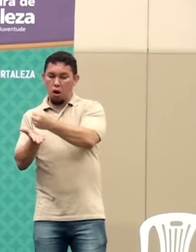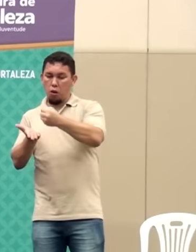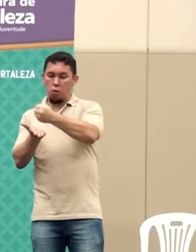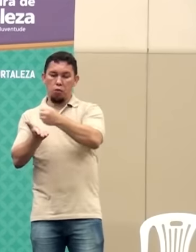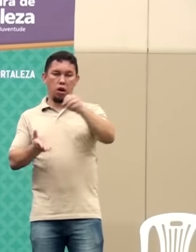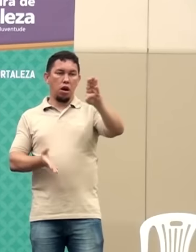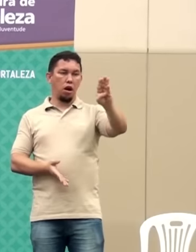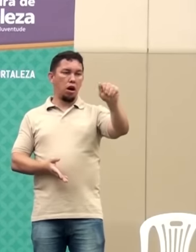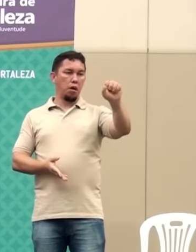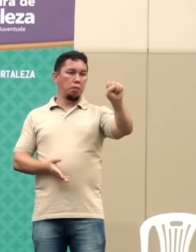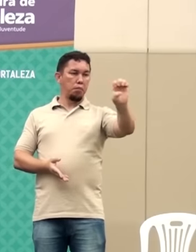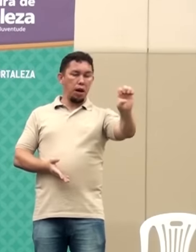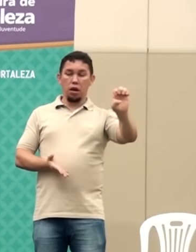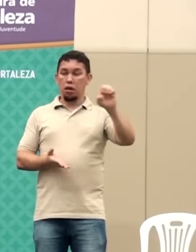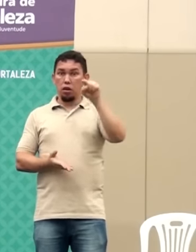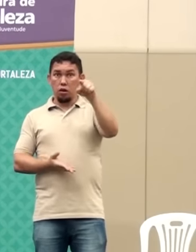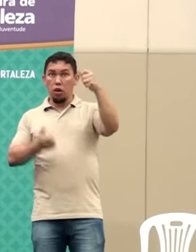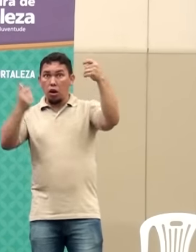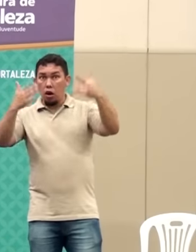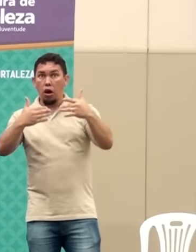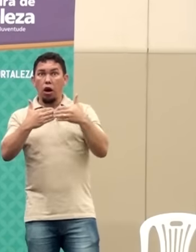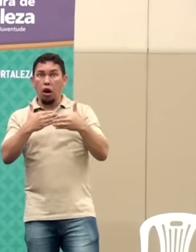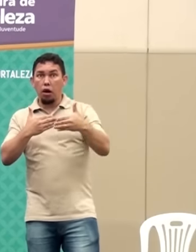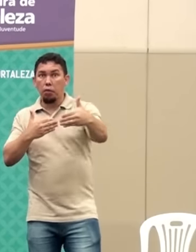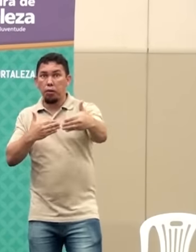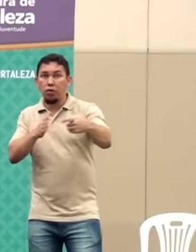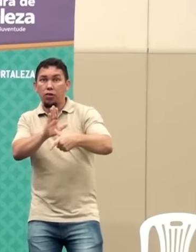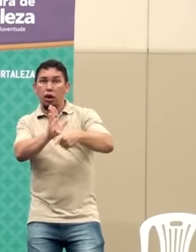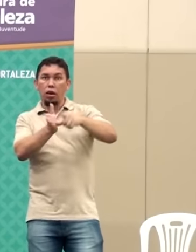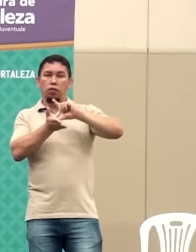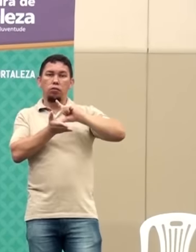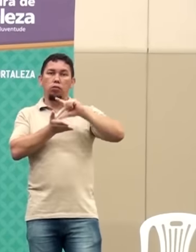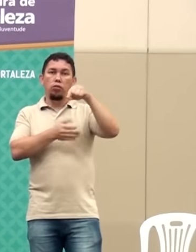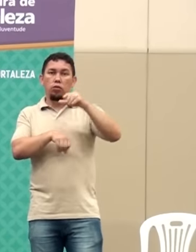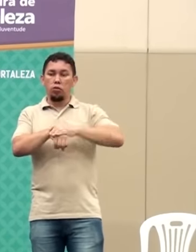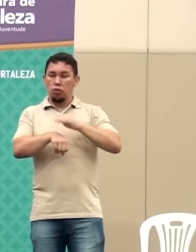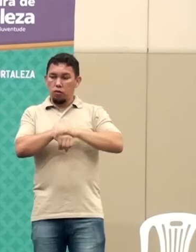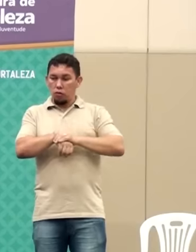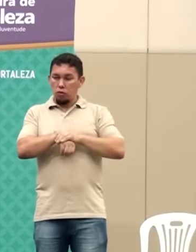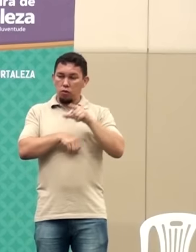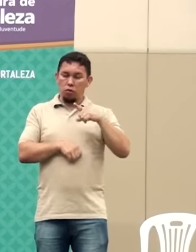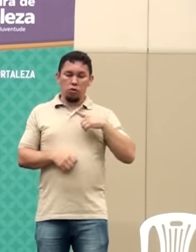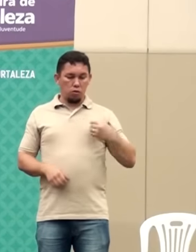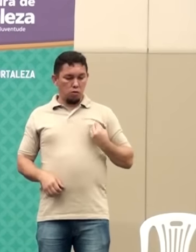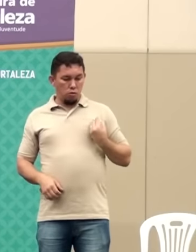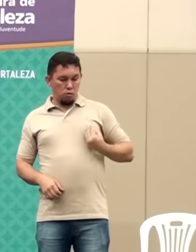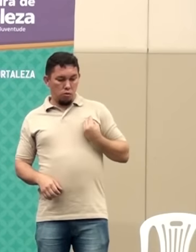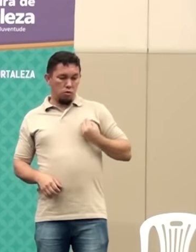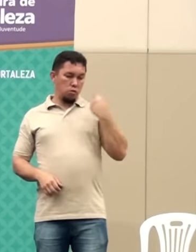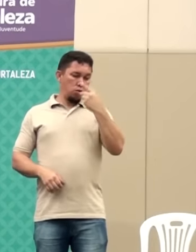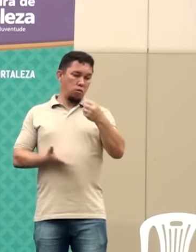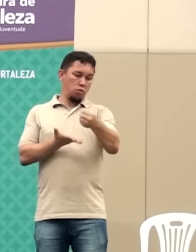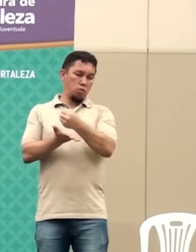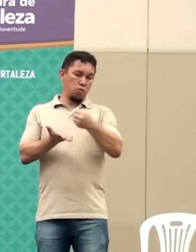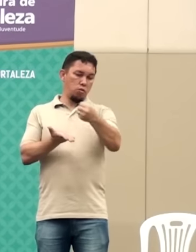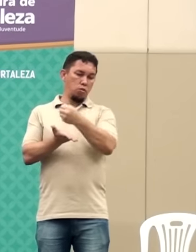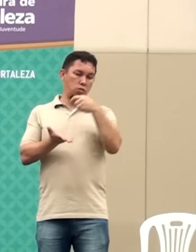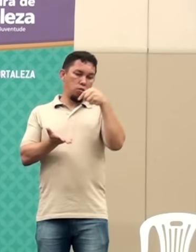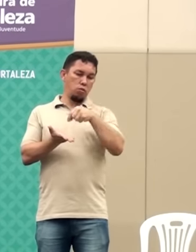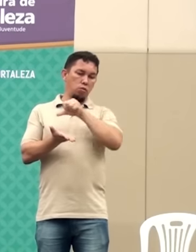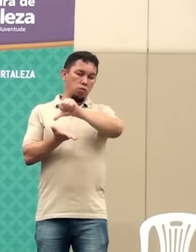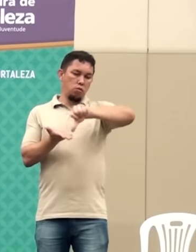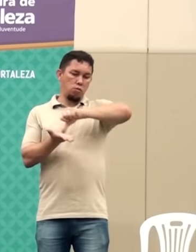posso adiantar a informação, que eu vou mais na frente detalhar, que o hidróxido de sódio é uma base e as bases